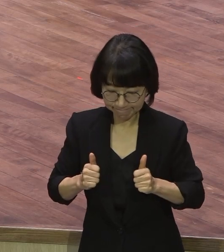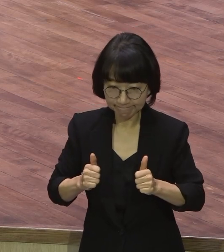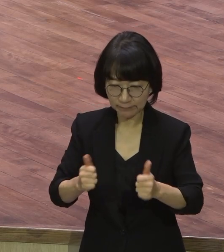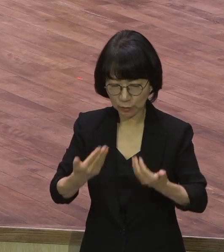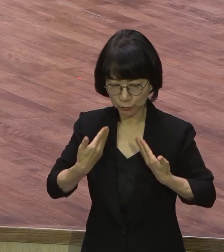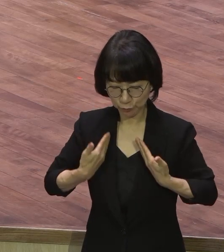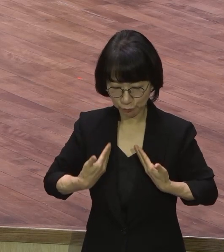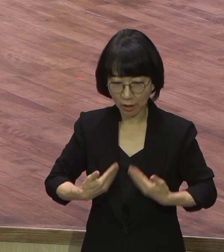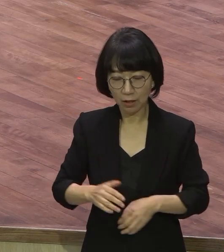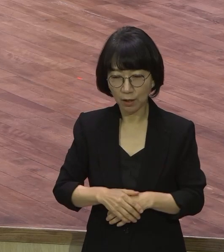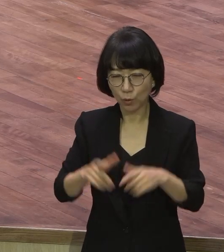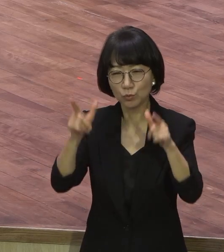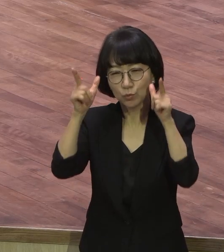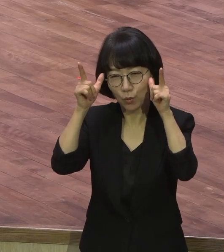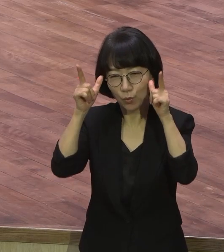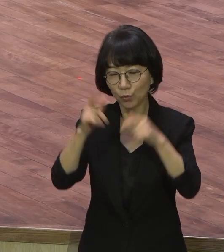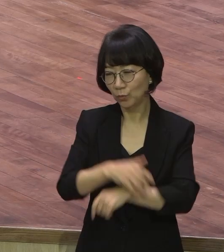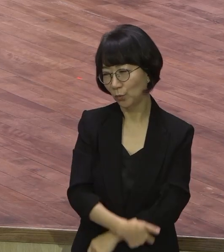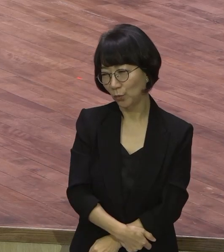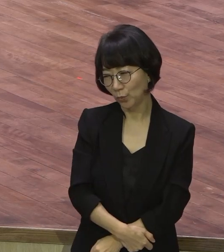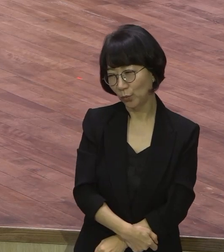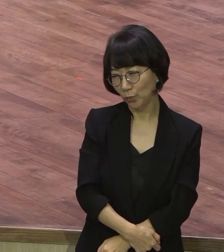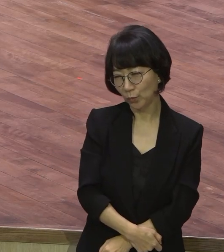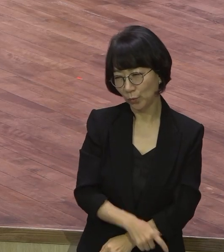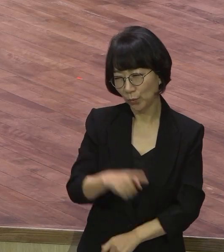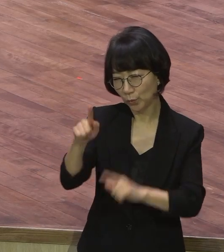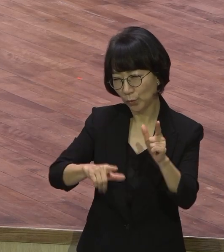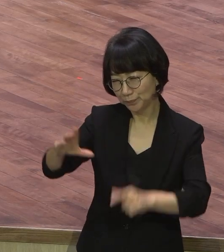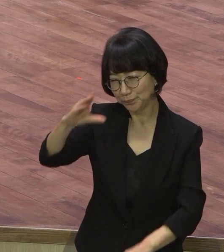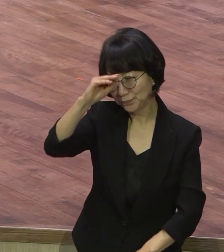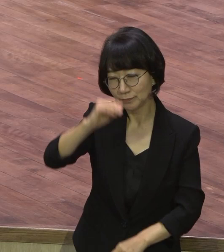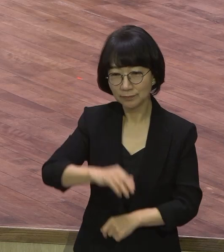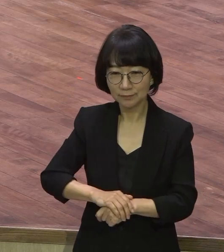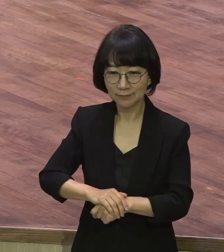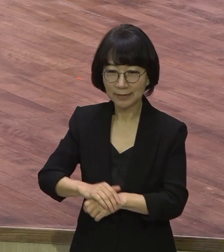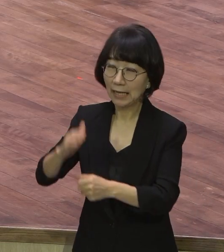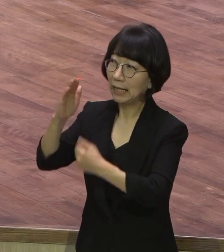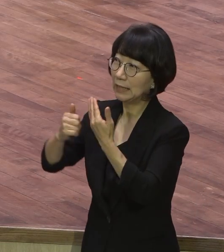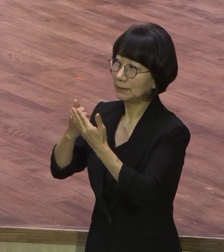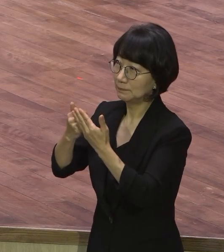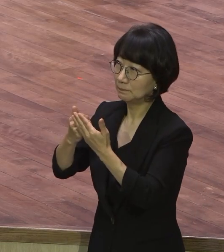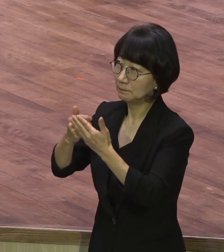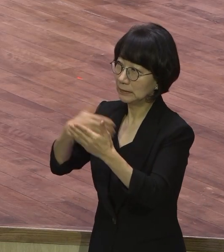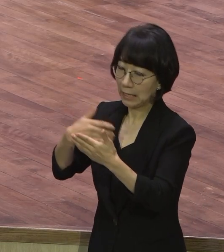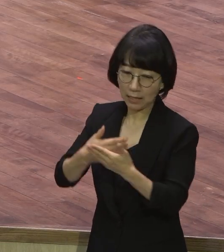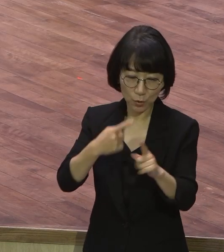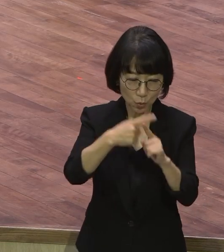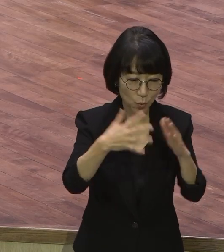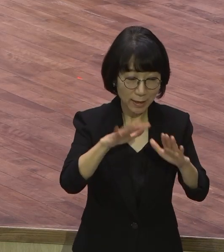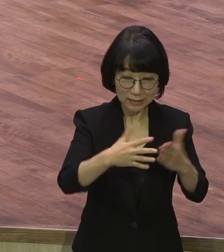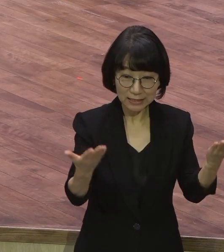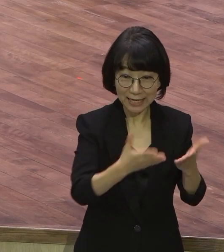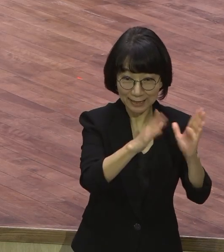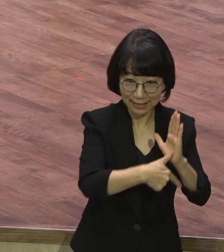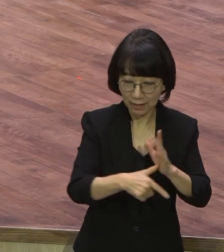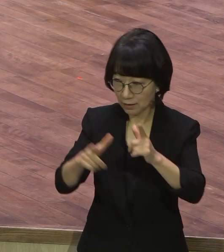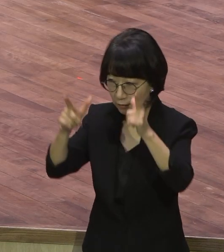하나님 나도 저 소처럼 하나님 앞에 일하기 야야 주 없어서 저 그렇게 기도하고 왔어요. 저 소처럼 말없어요.